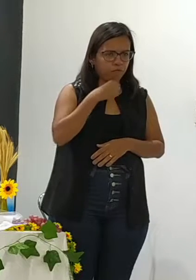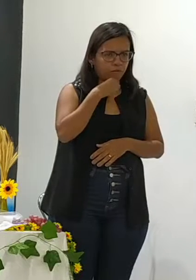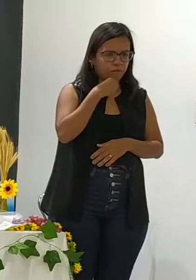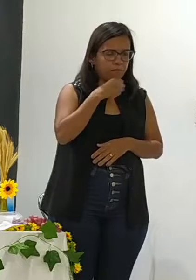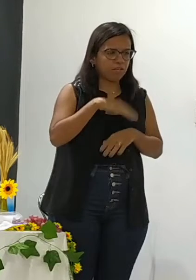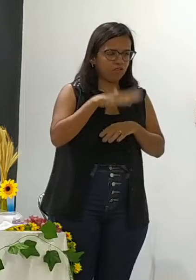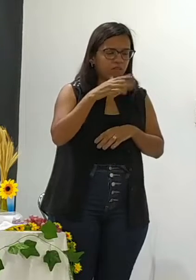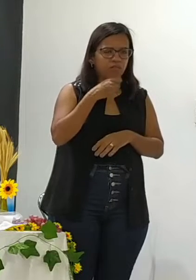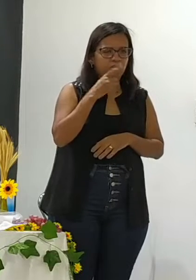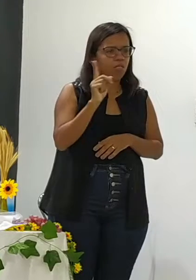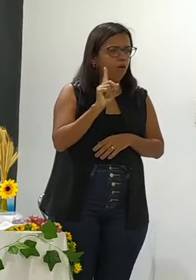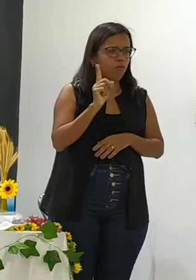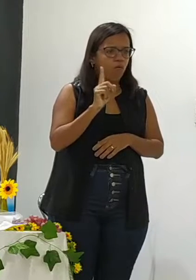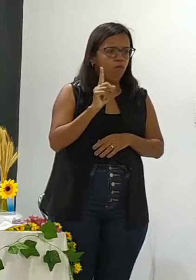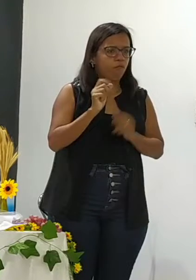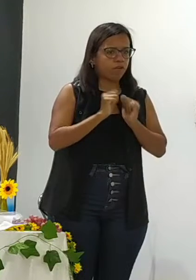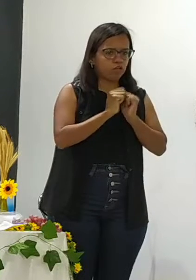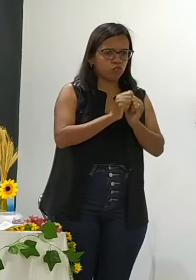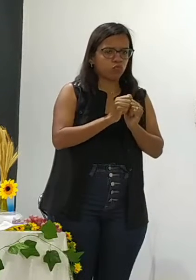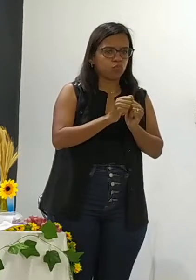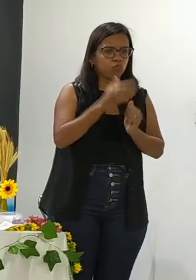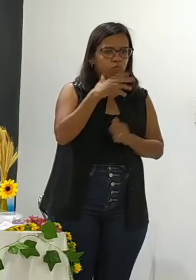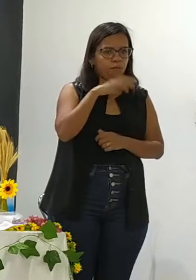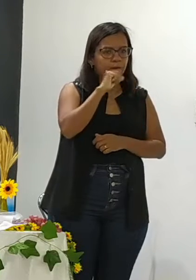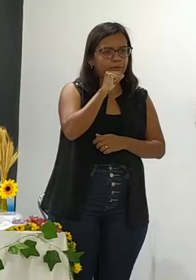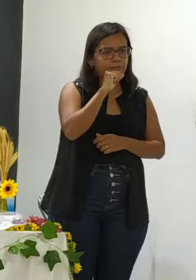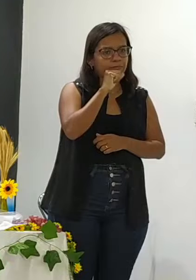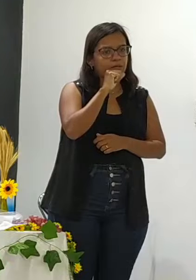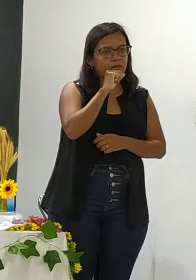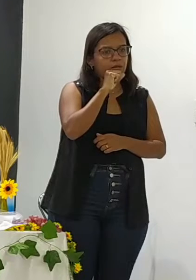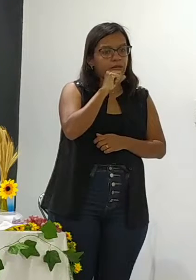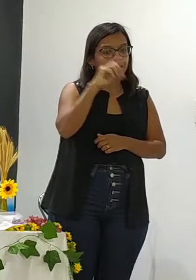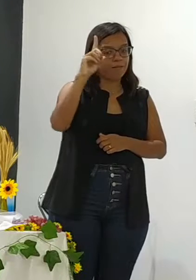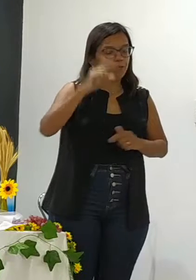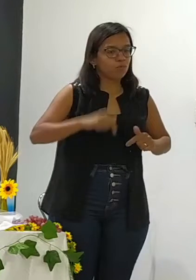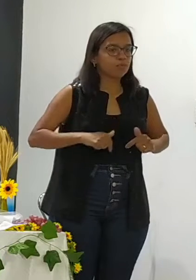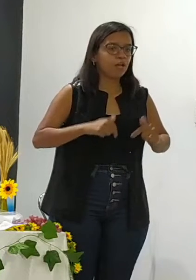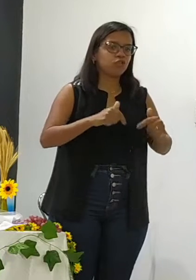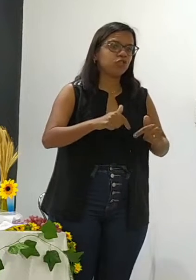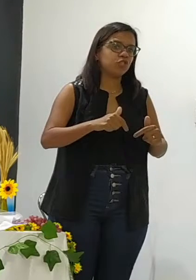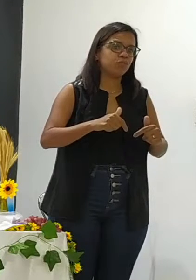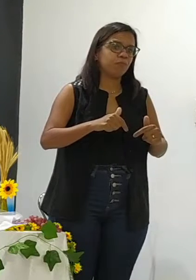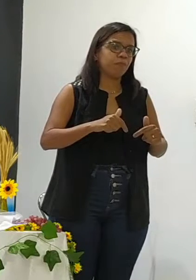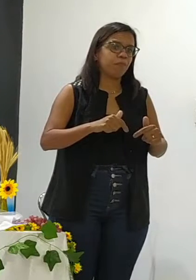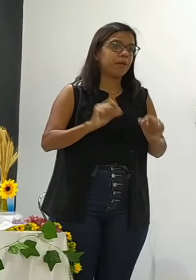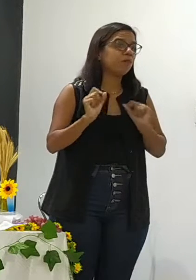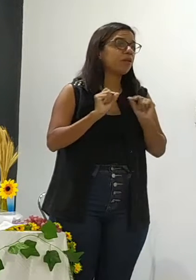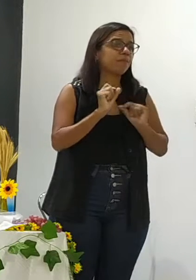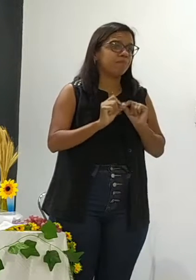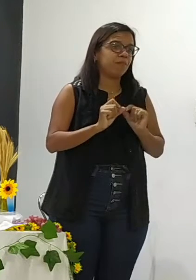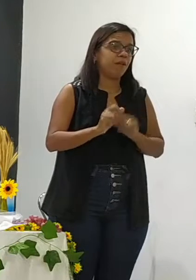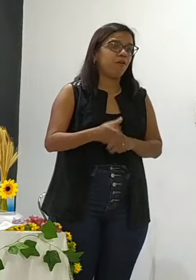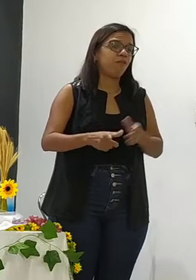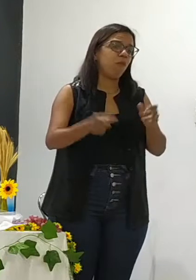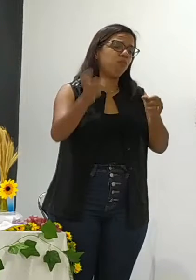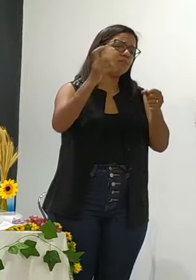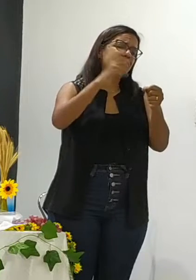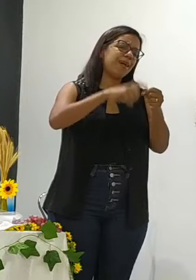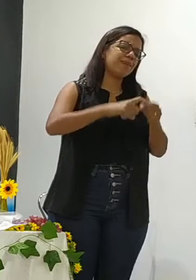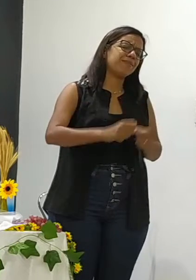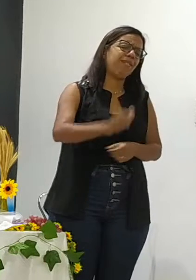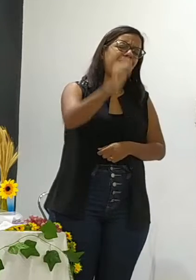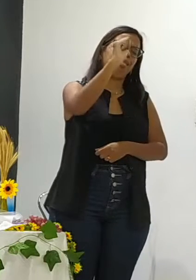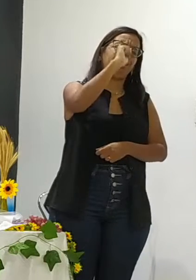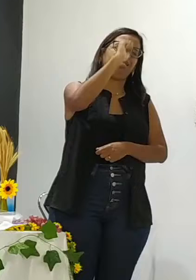não. Olha que coisa dele. Sabe o que era aquilo? Era Deus agindo para que eu não caísse lá nas cachaças, voltasse lá de